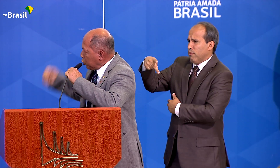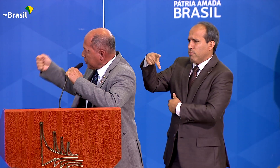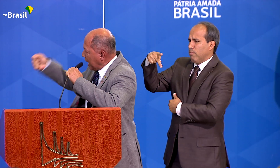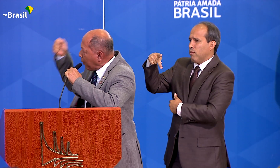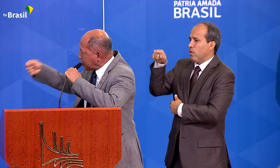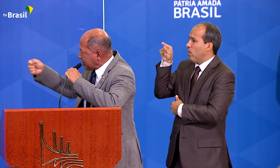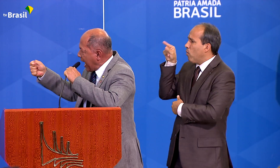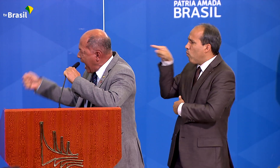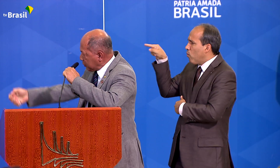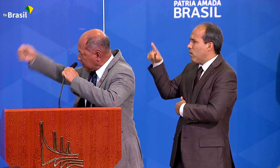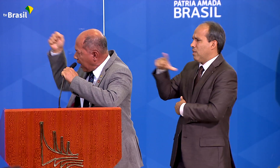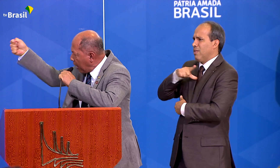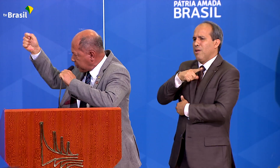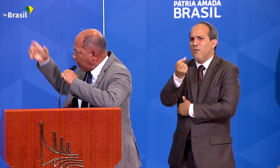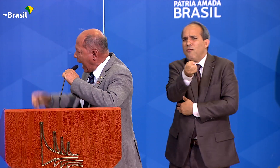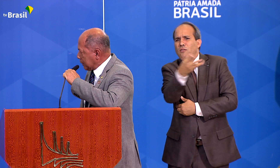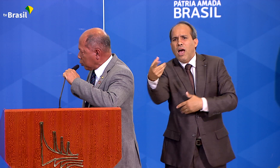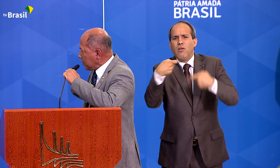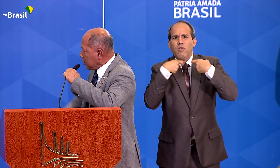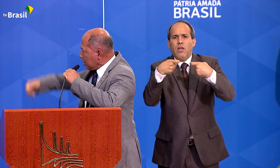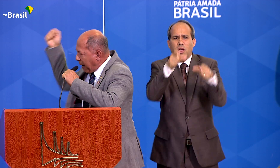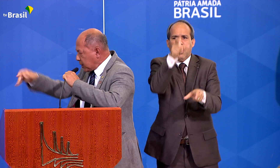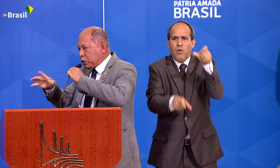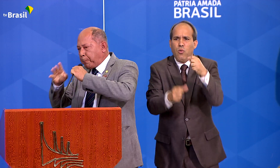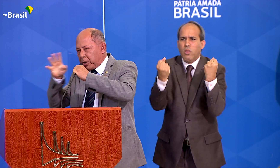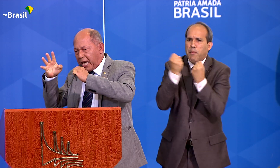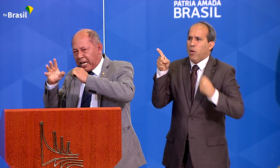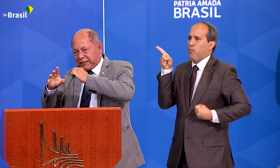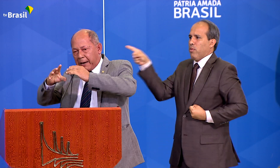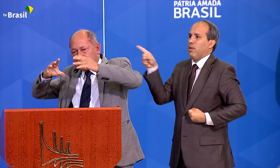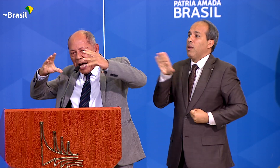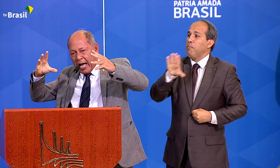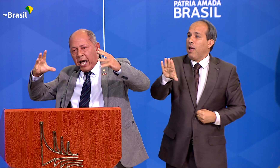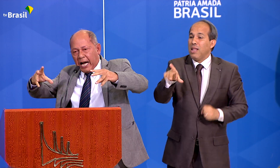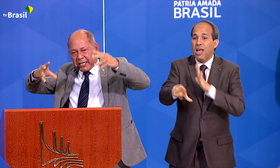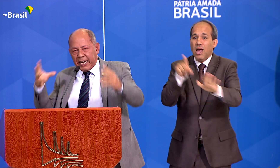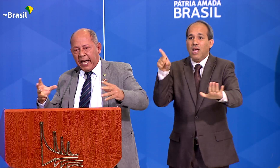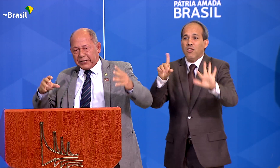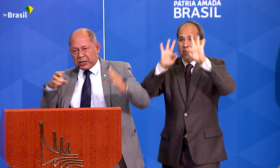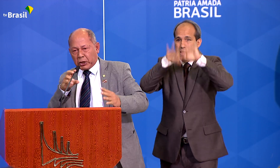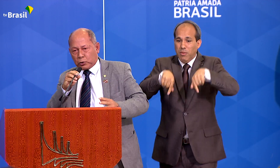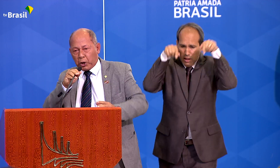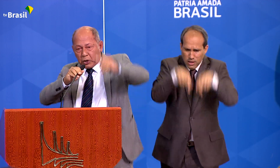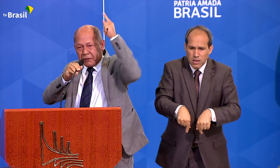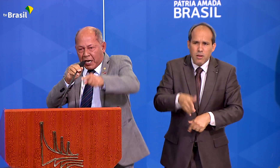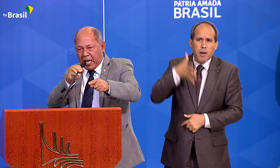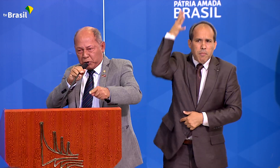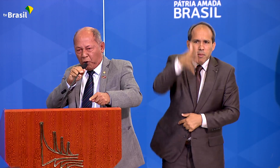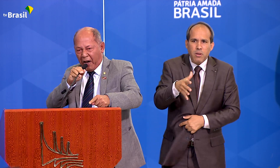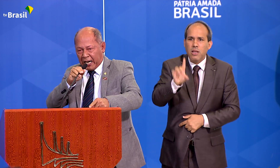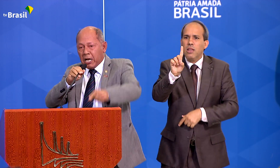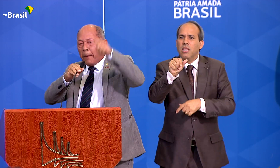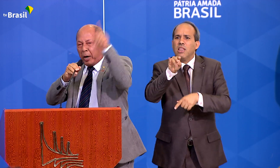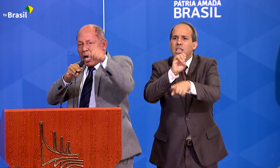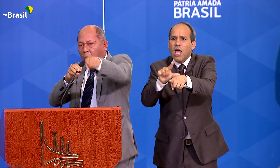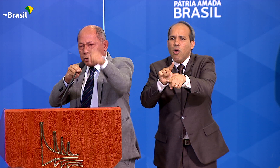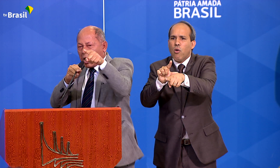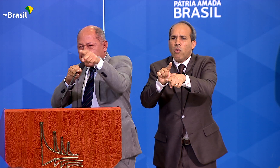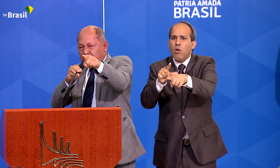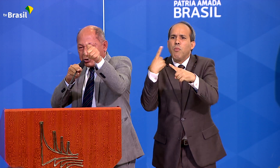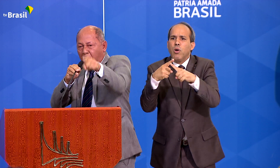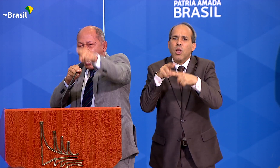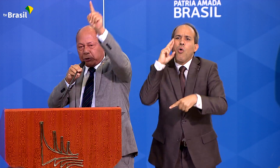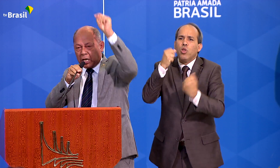o senhor tem um monte de terrenos ao seu lado mas eu não poderia terminar aqui esse discurso de Daniel Silveira